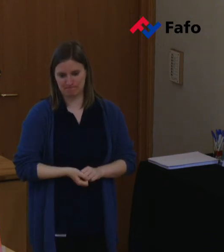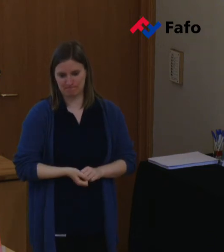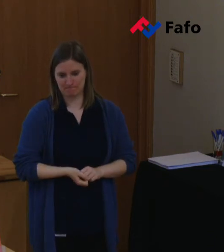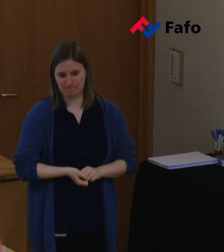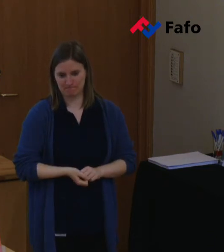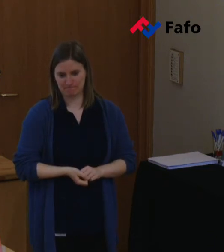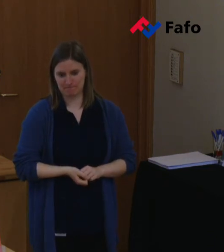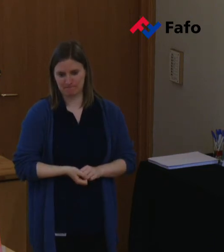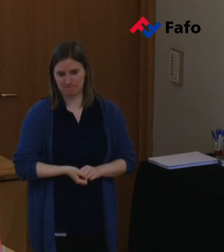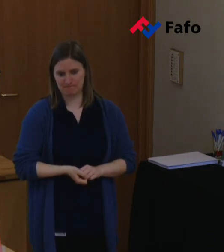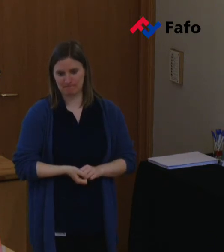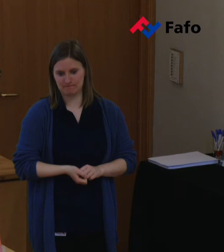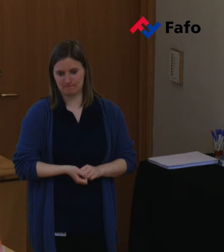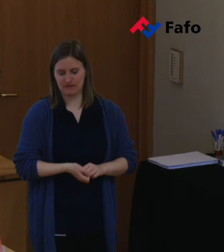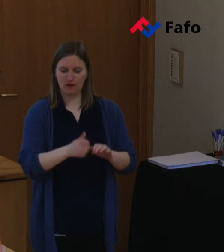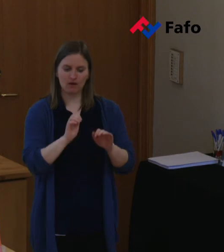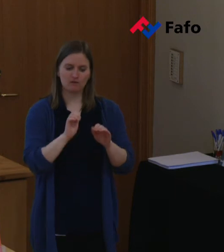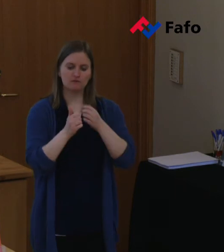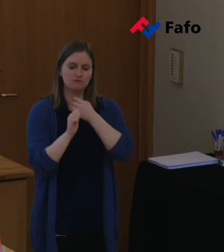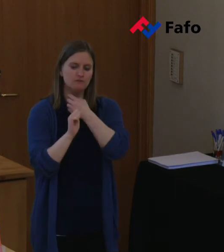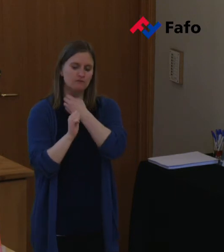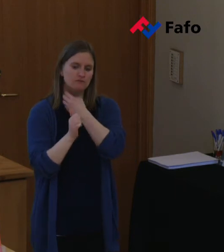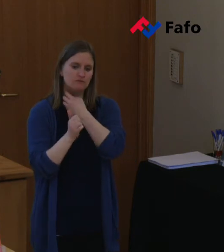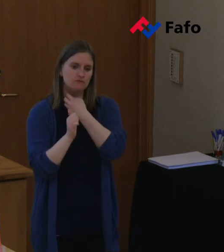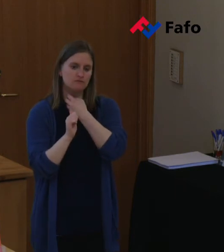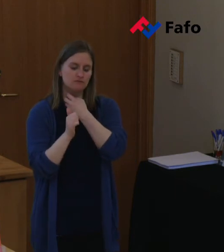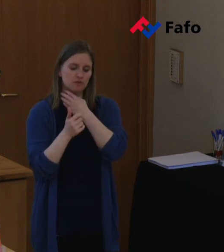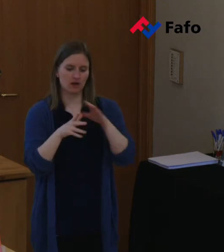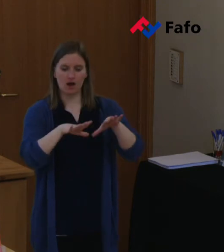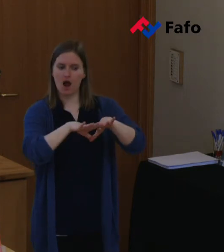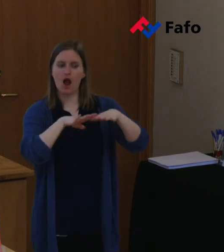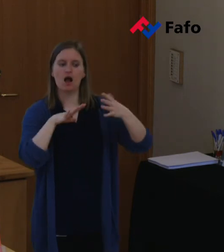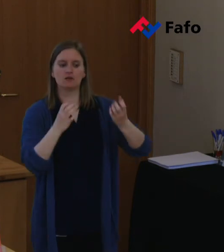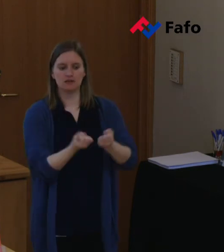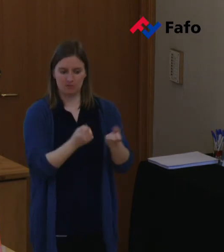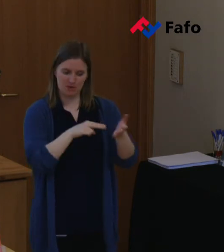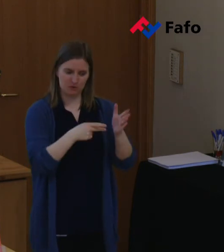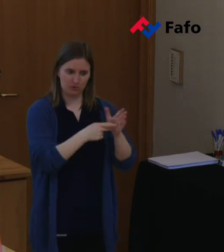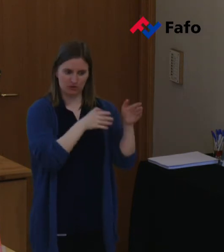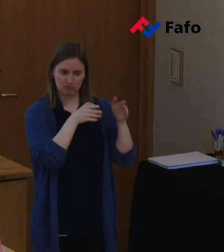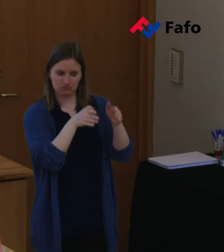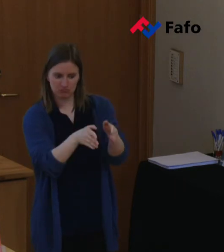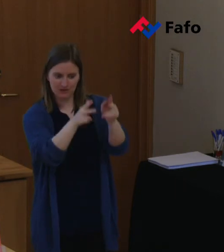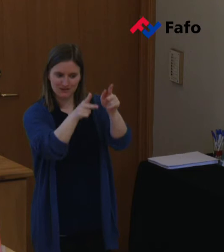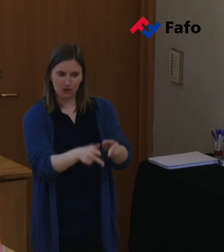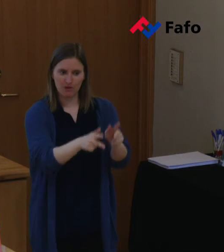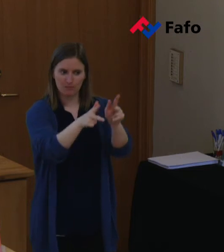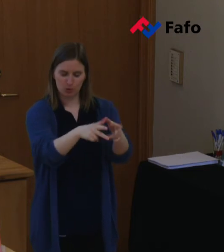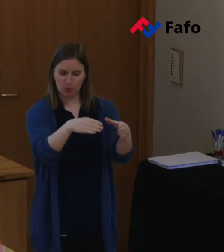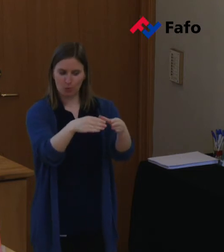For det har noe med at alle disse metodene retter seg mot samme brukergruppe, egentlig.